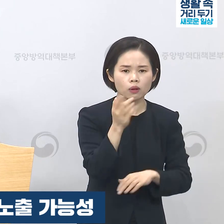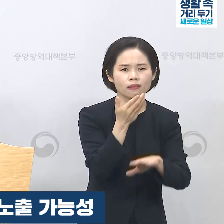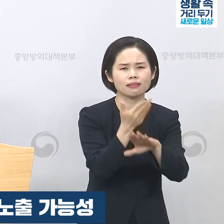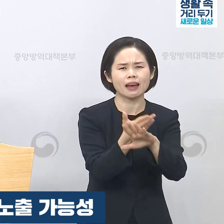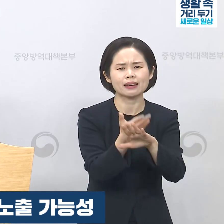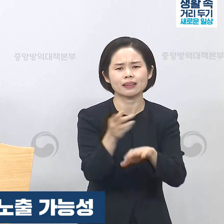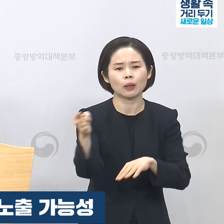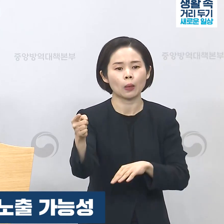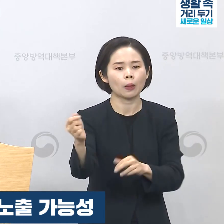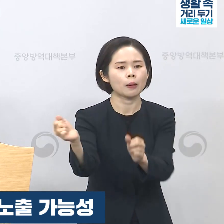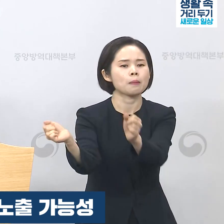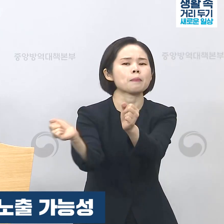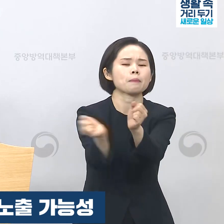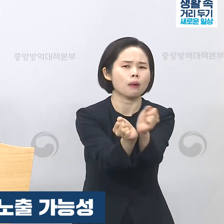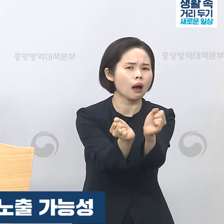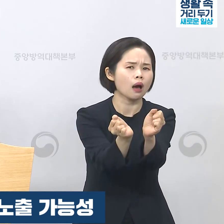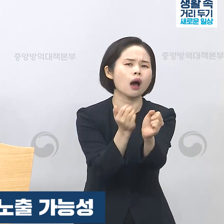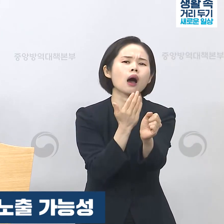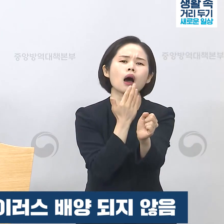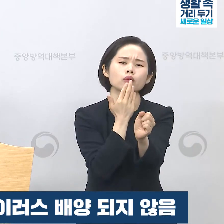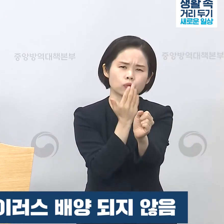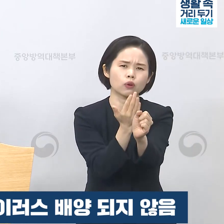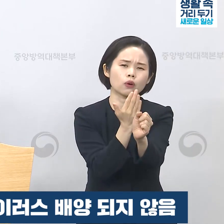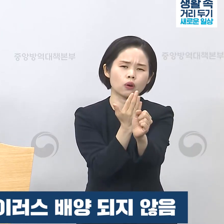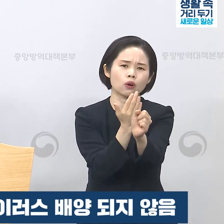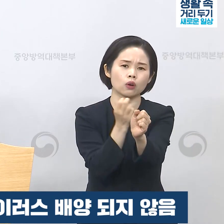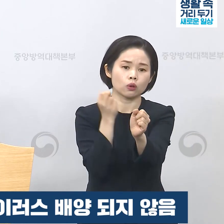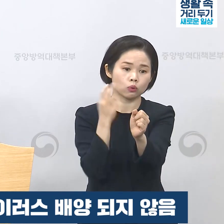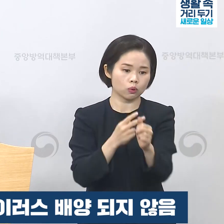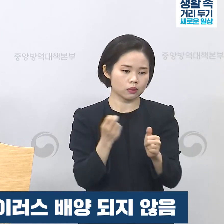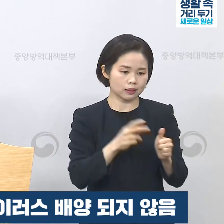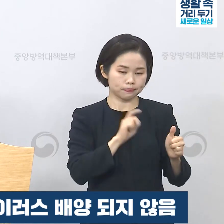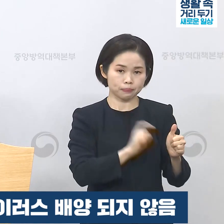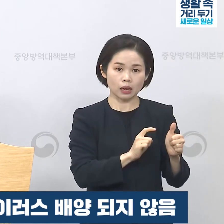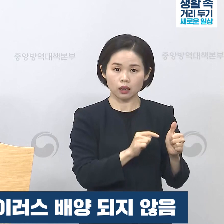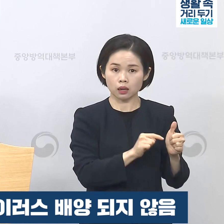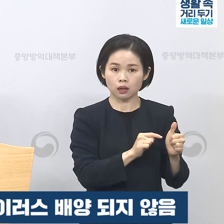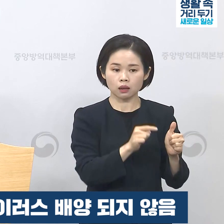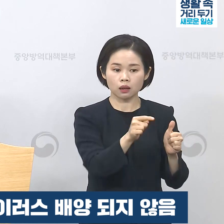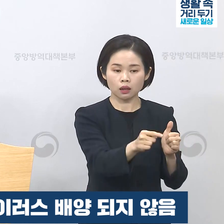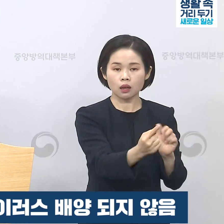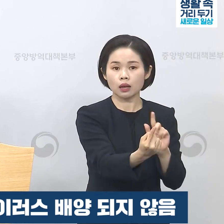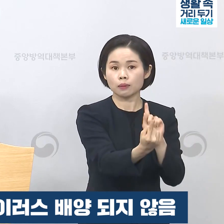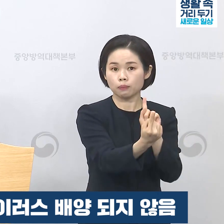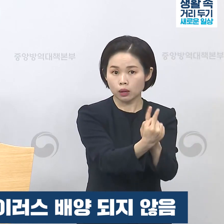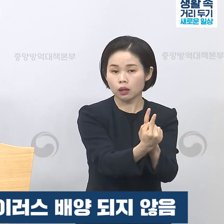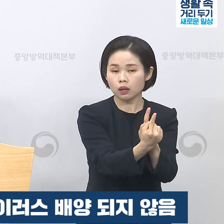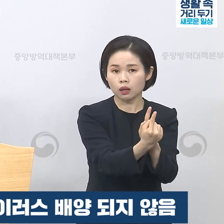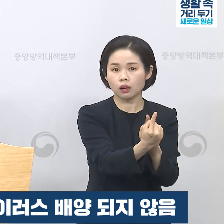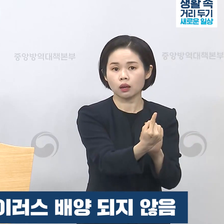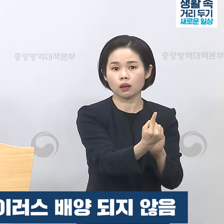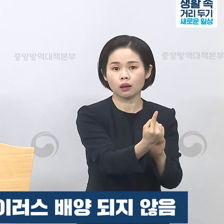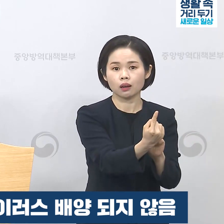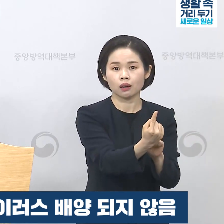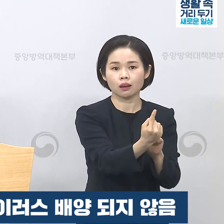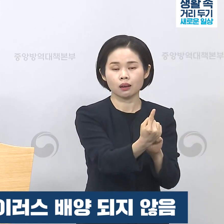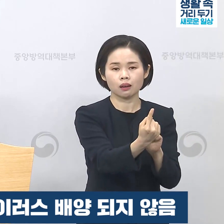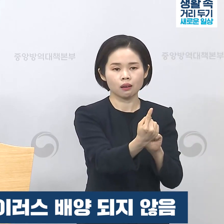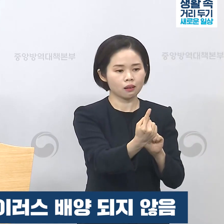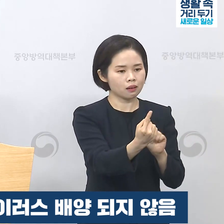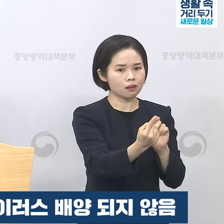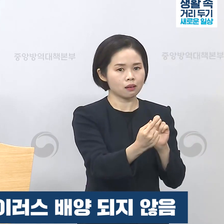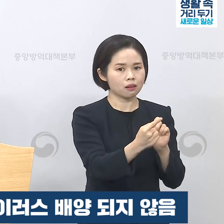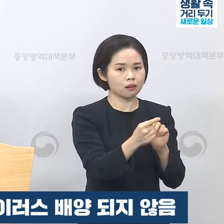감염원의 노출의 가능성을 배제할 수 없고 또 재양성자와 또 접촉자에서 바이러스 배양이